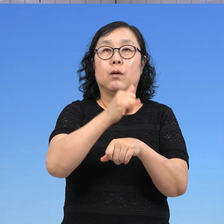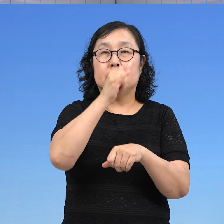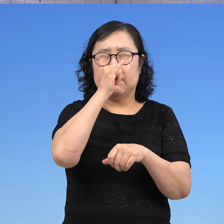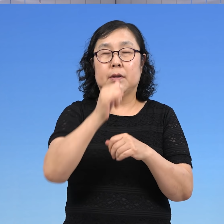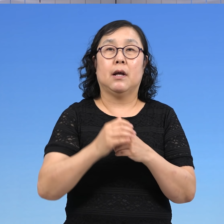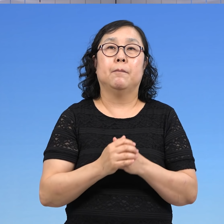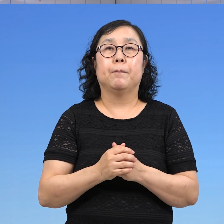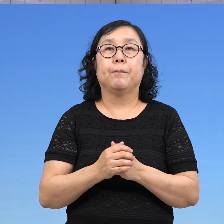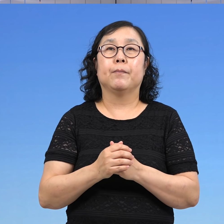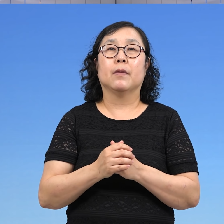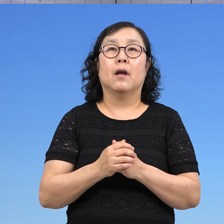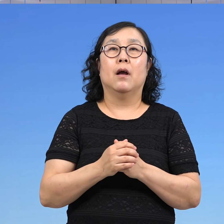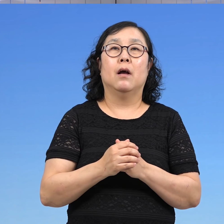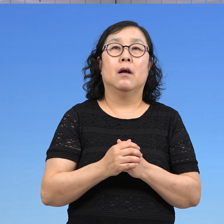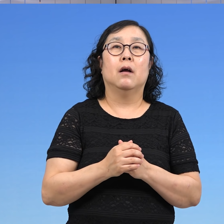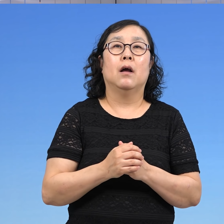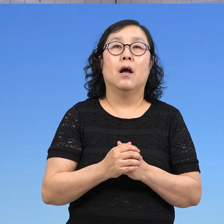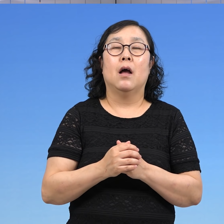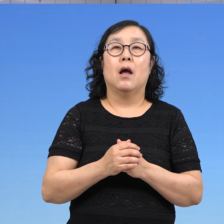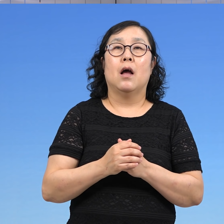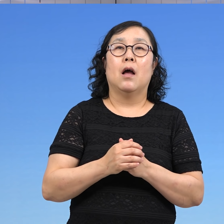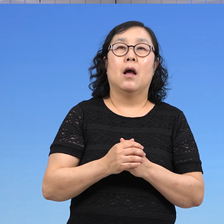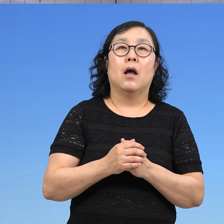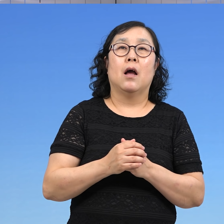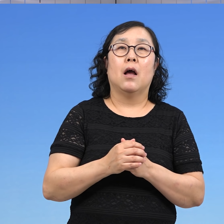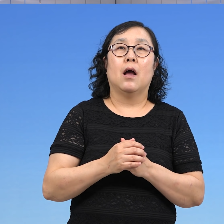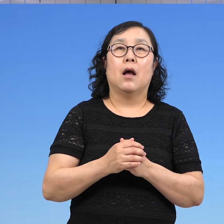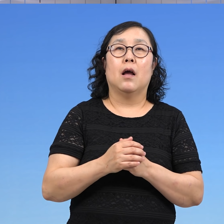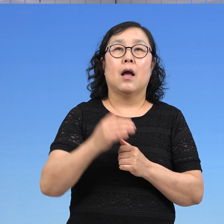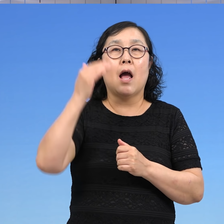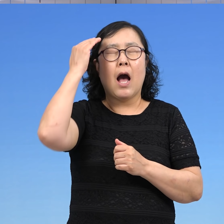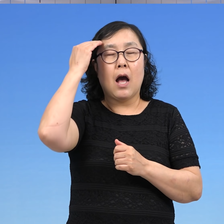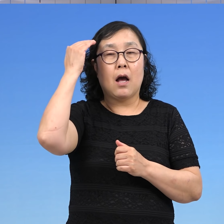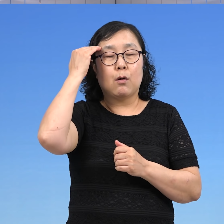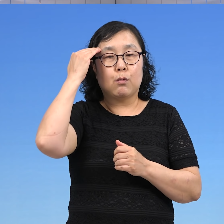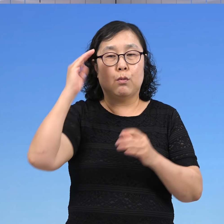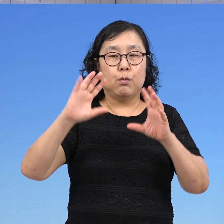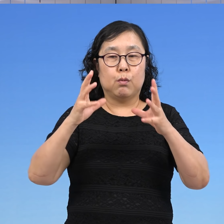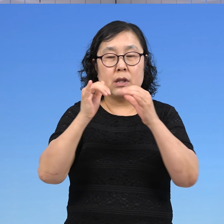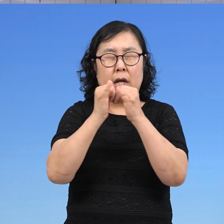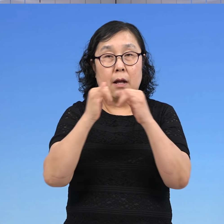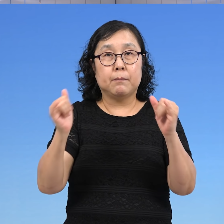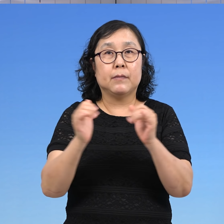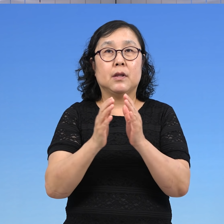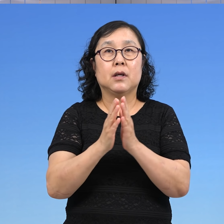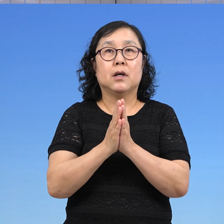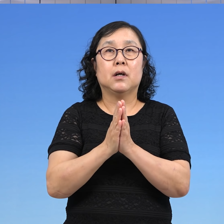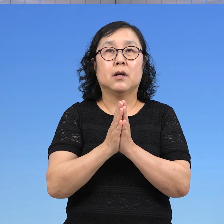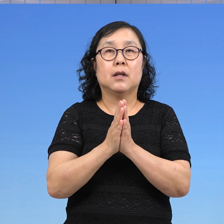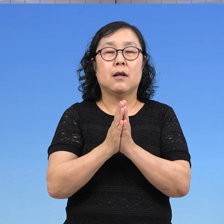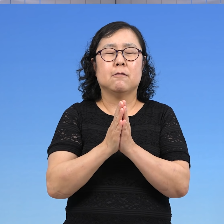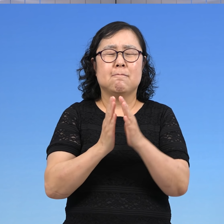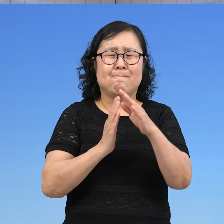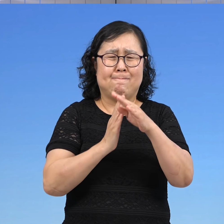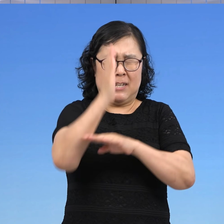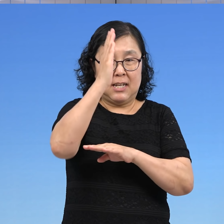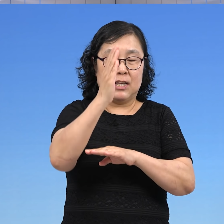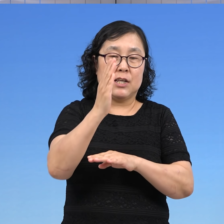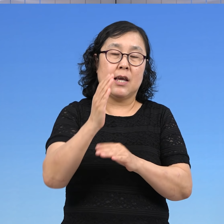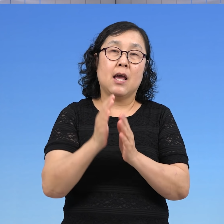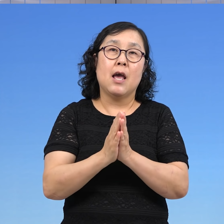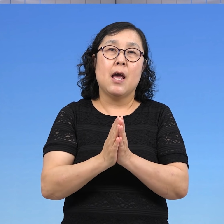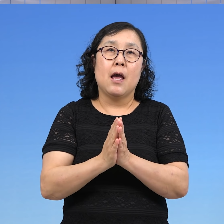사용하는 다르기 때문에 그러니까 이 2 하이프 엑셀러 레이션 이라는 이 표현은 뭐 초